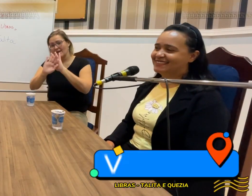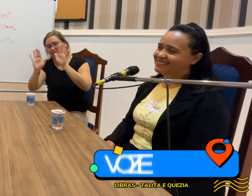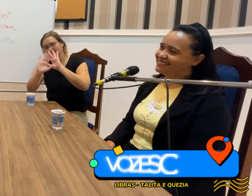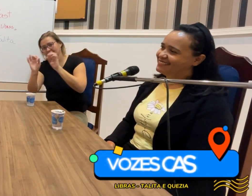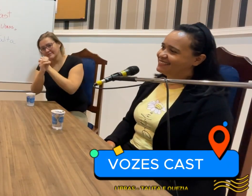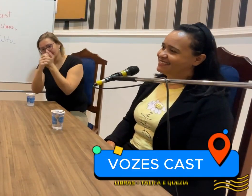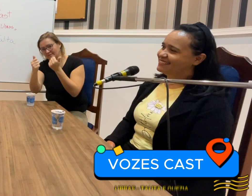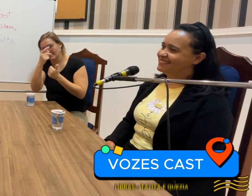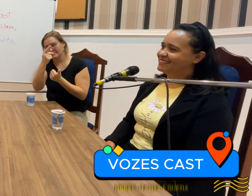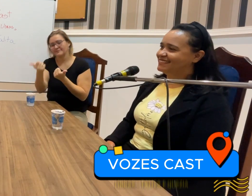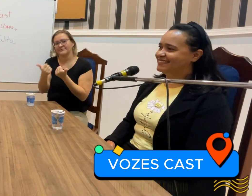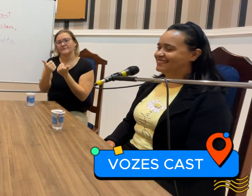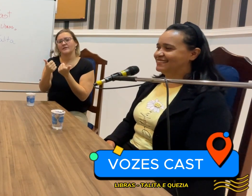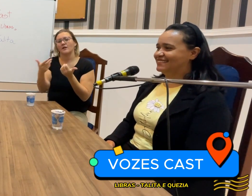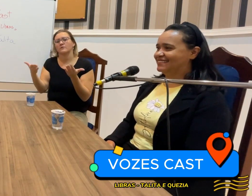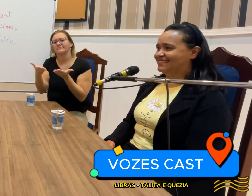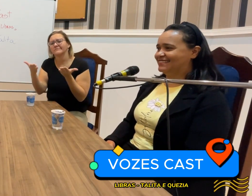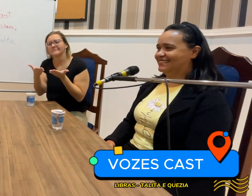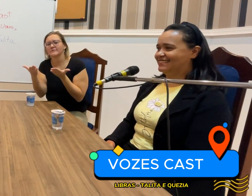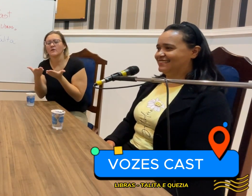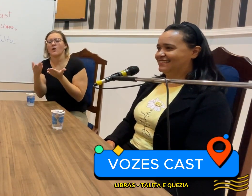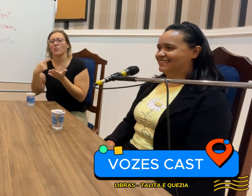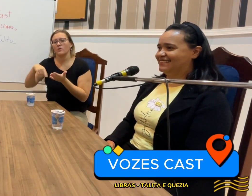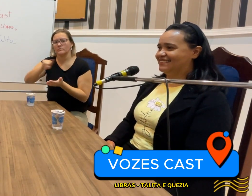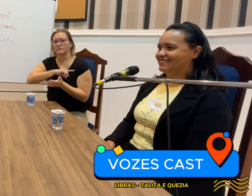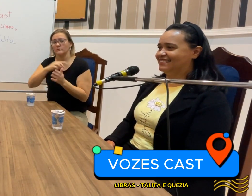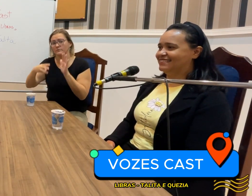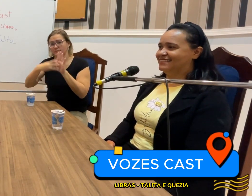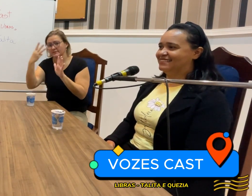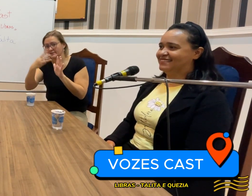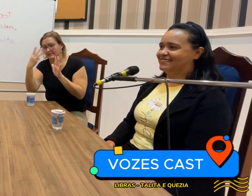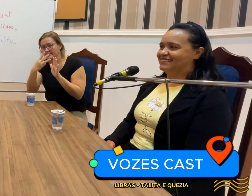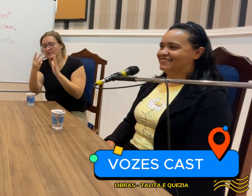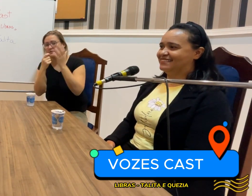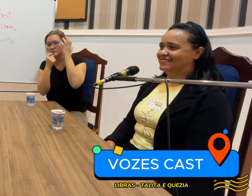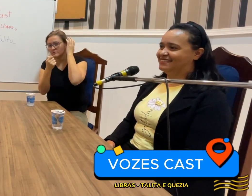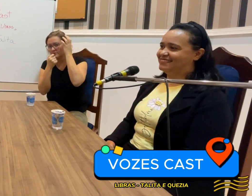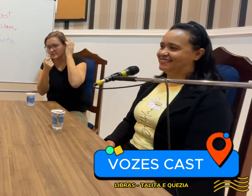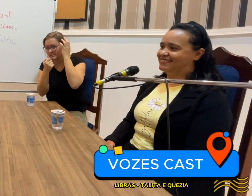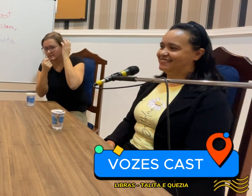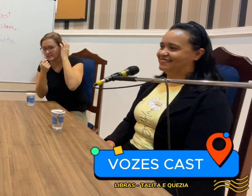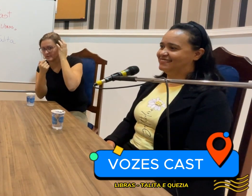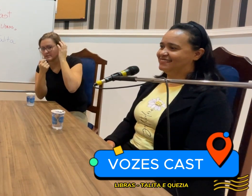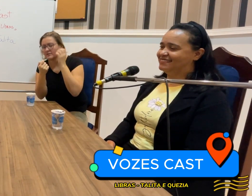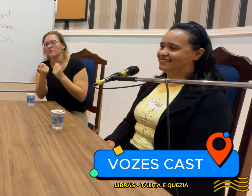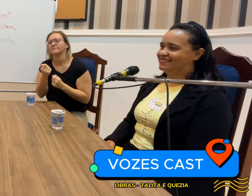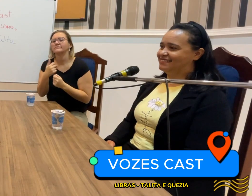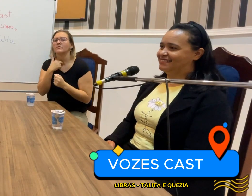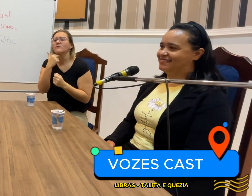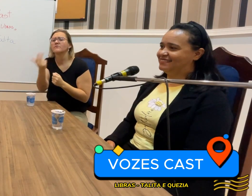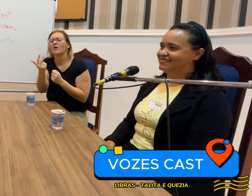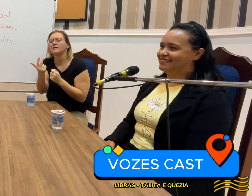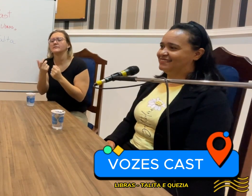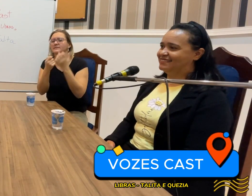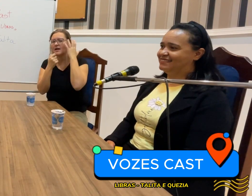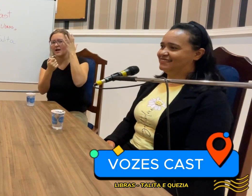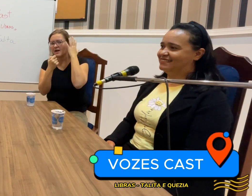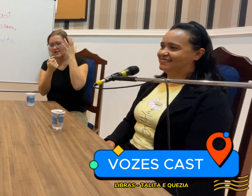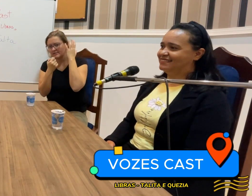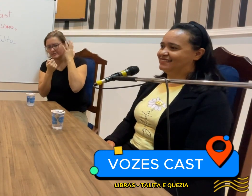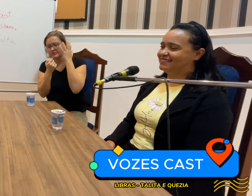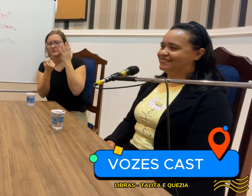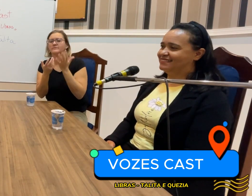Olá, pessoal! Estamos aqui no nosso terceiro já episódio do podcast do Vozes Cast, Vozes de